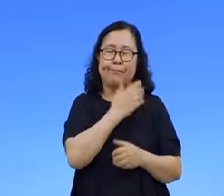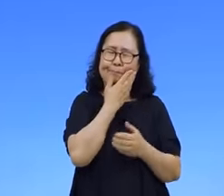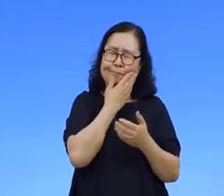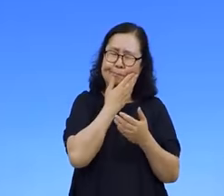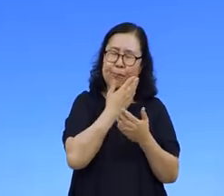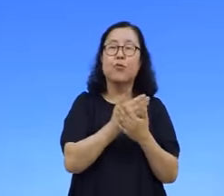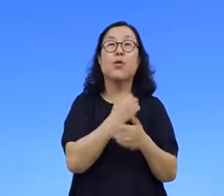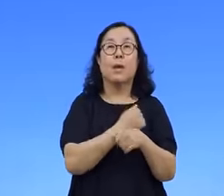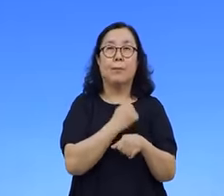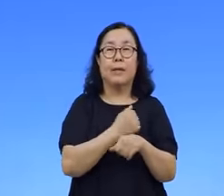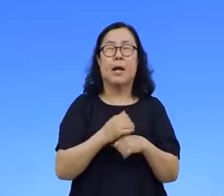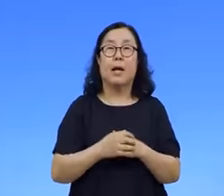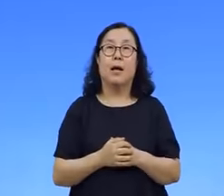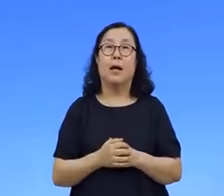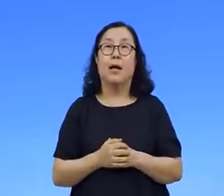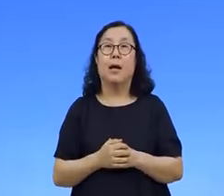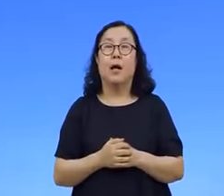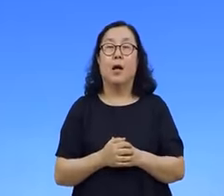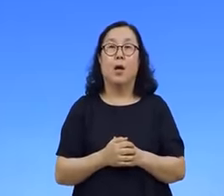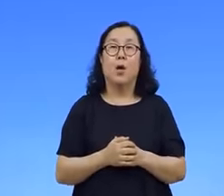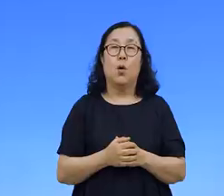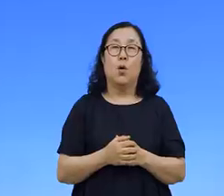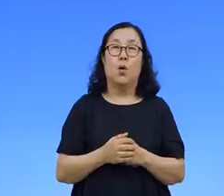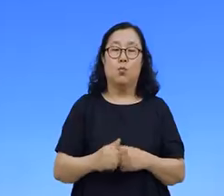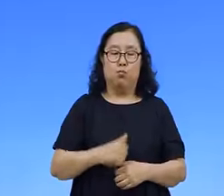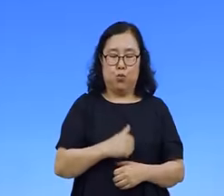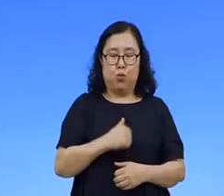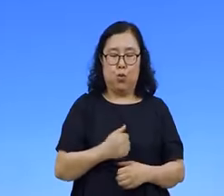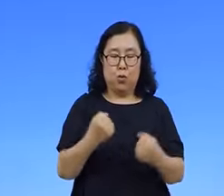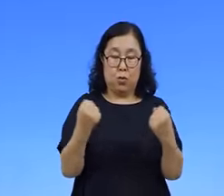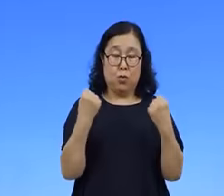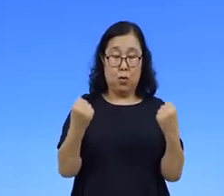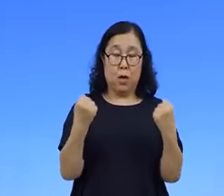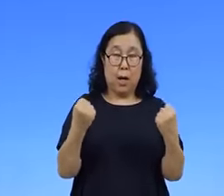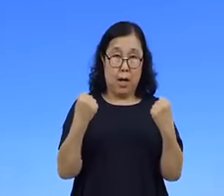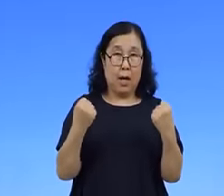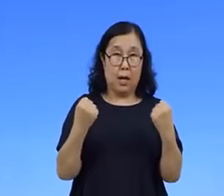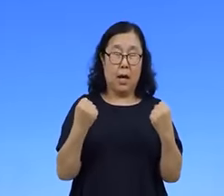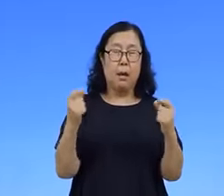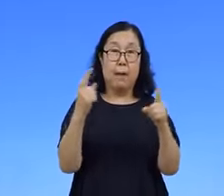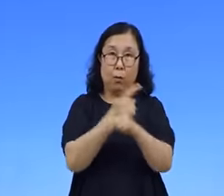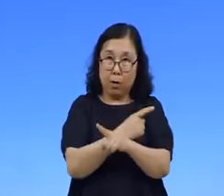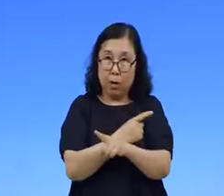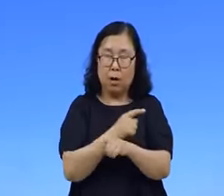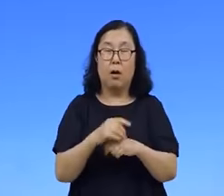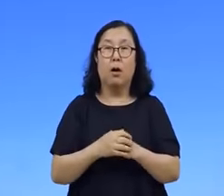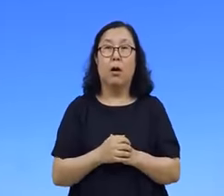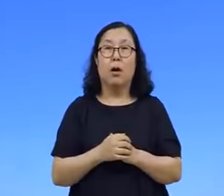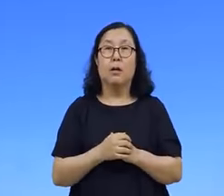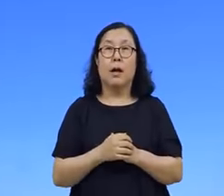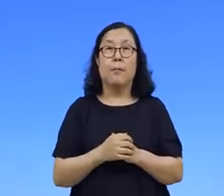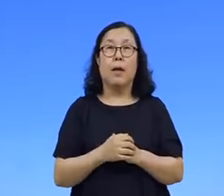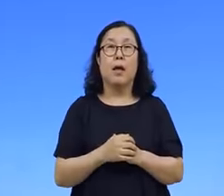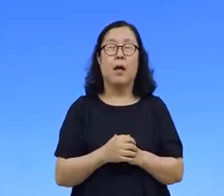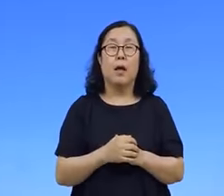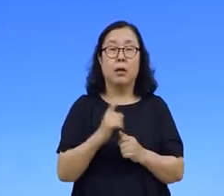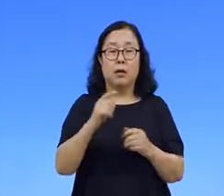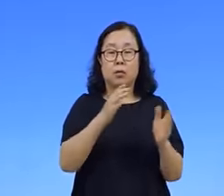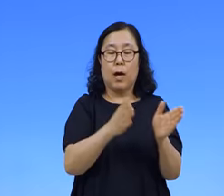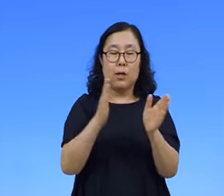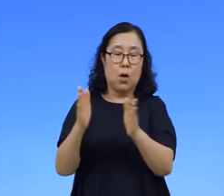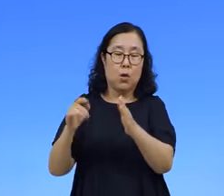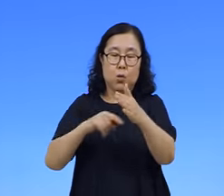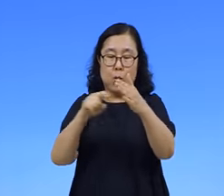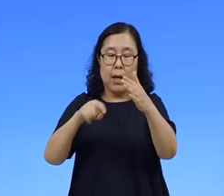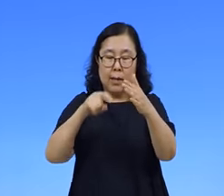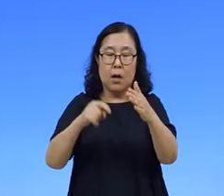가장 중요한 대목 아닙니까? 분노를 건강한 에너지로 승화시키기, 그리고 그 과정에서 성령님의